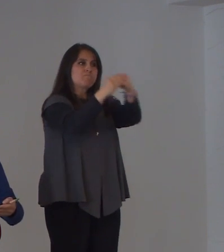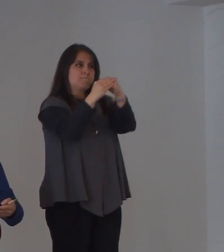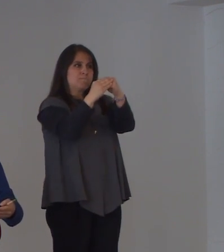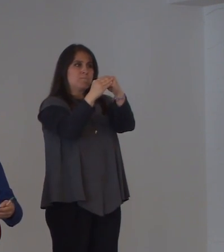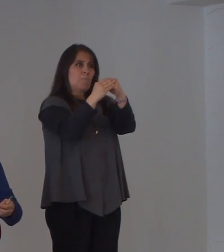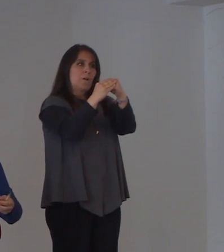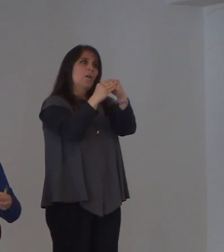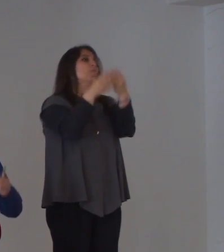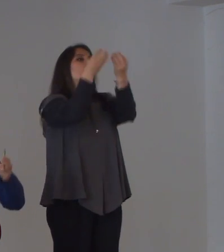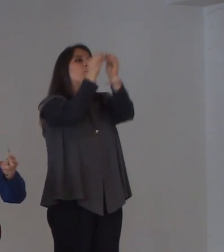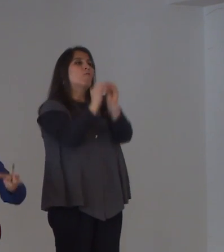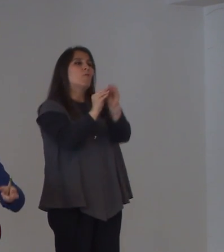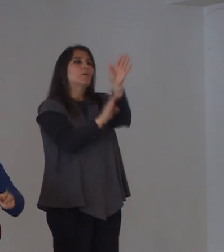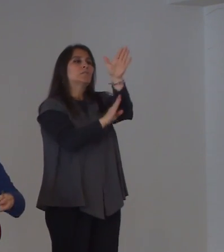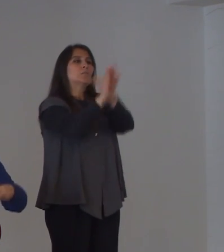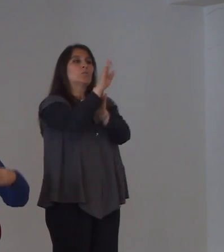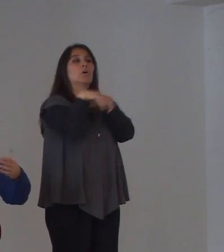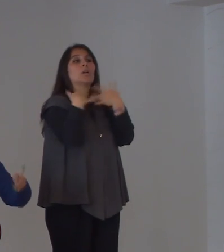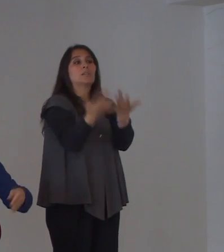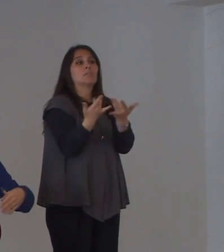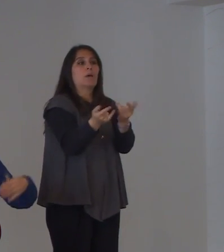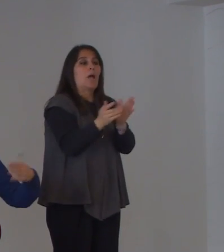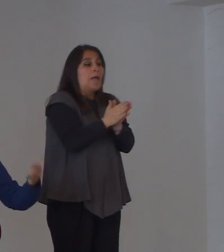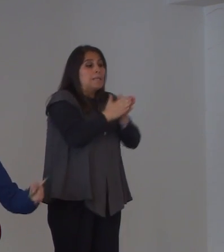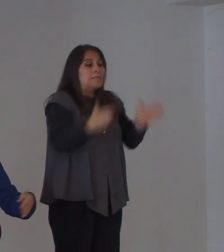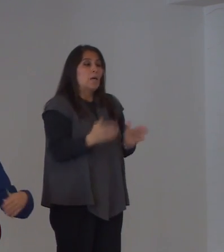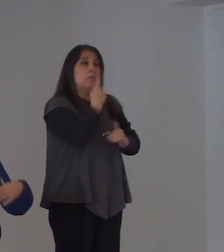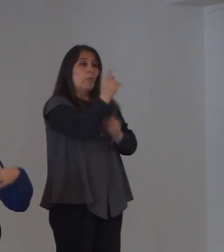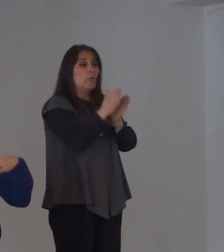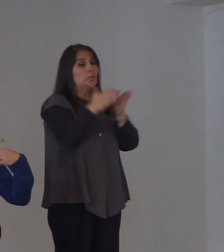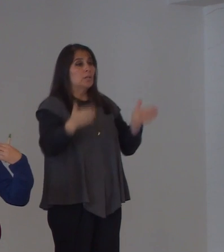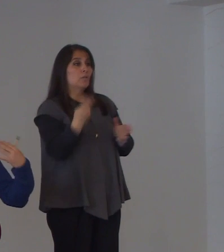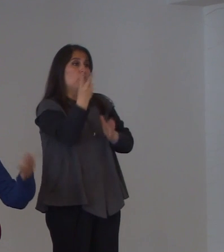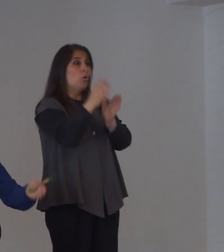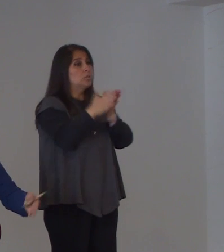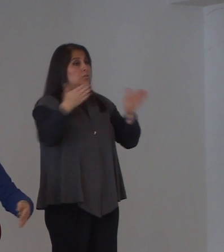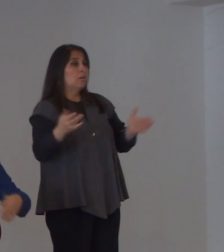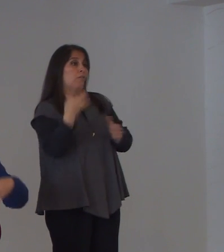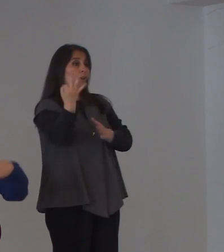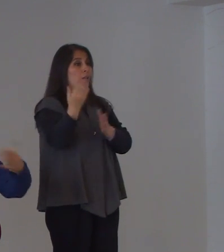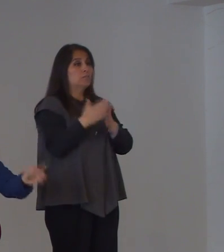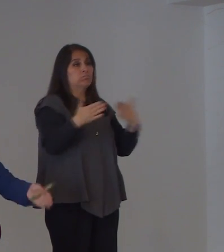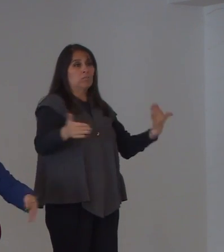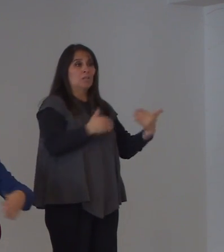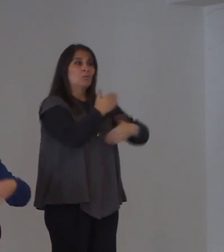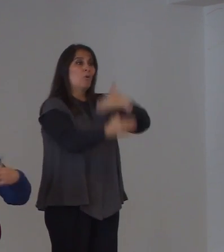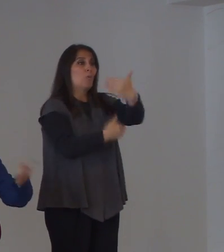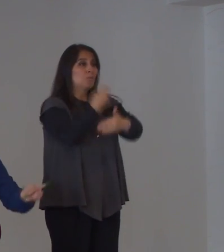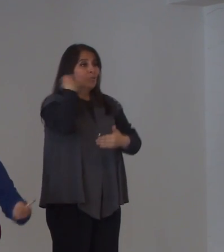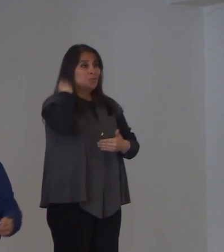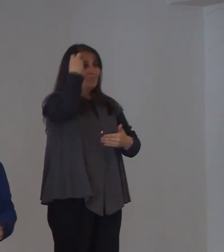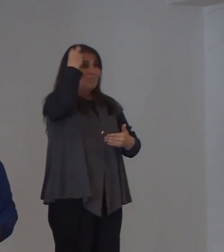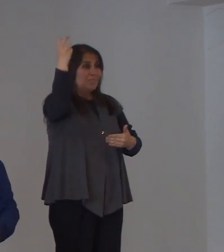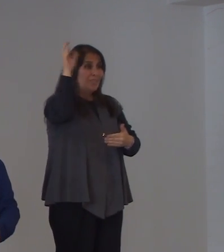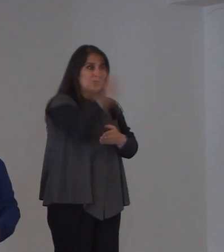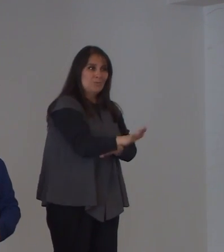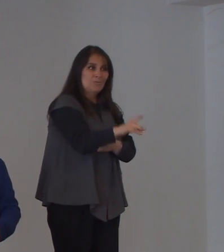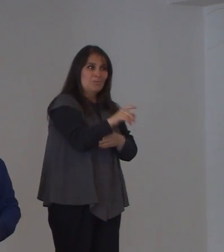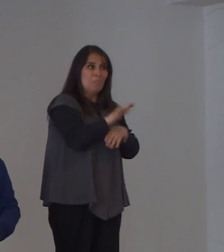esperable, que va a pasar por el primer estadio, por el segundo, por el tercero, que va a ser operatorio como conflicto, el obligatorio formal,